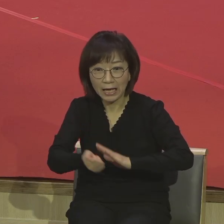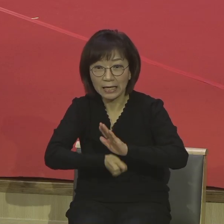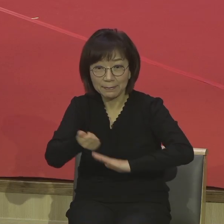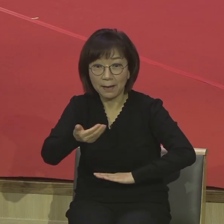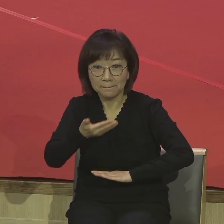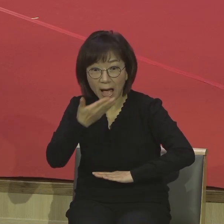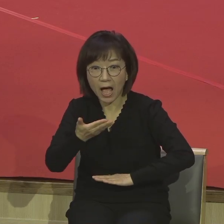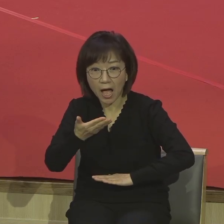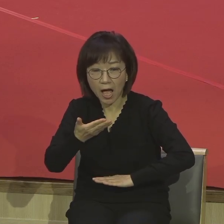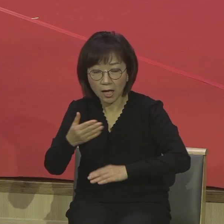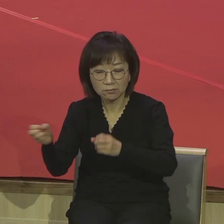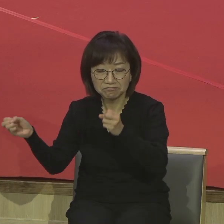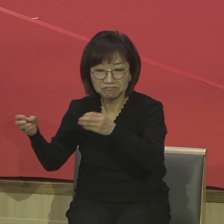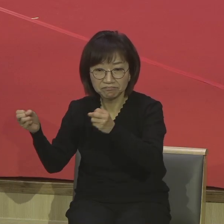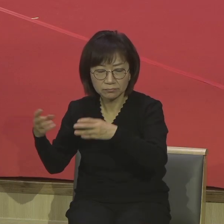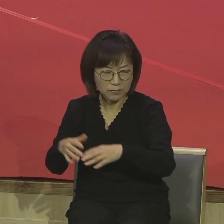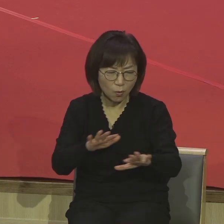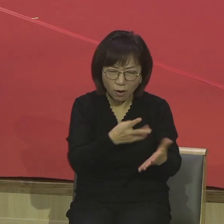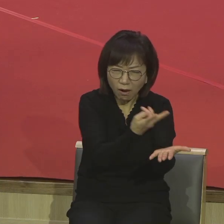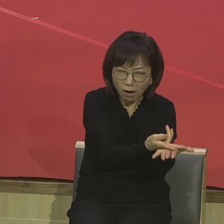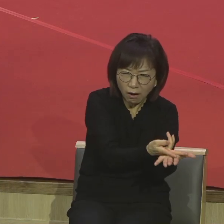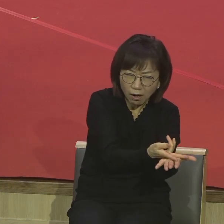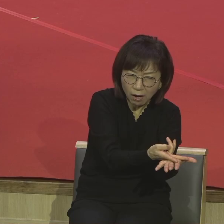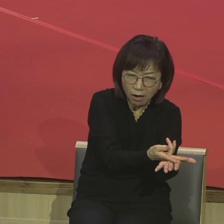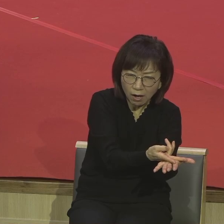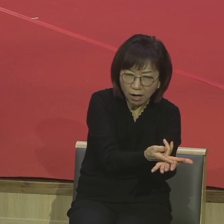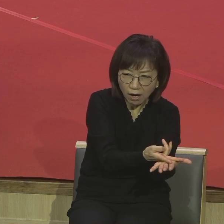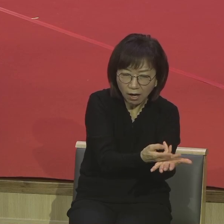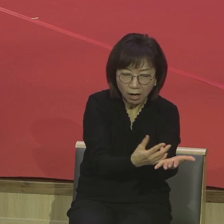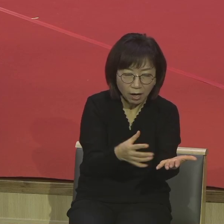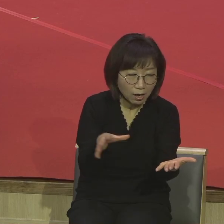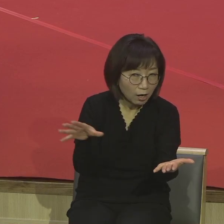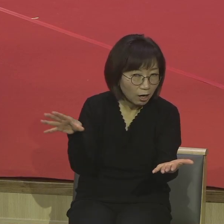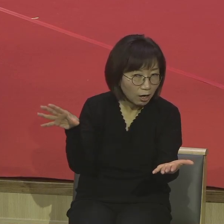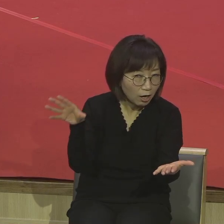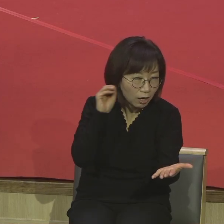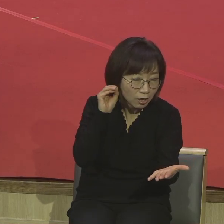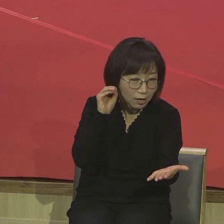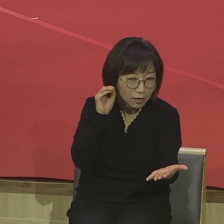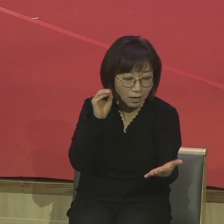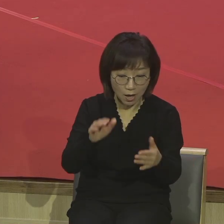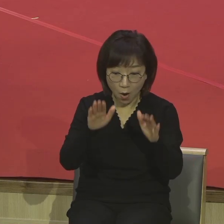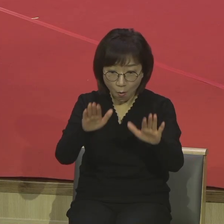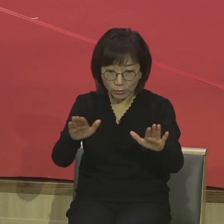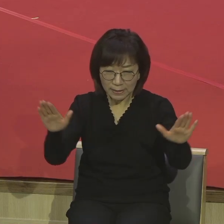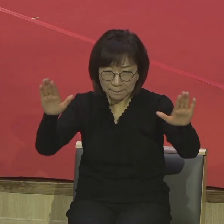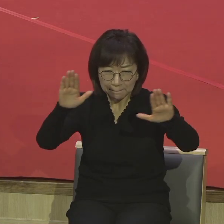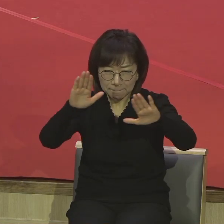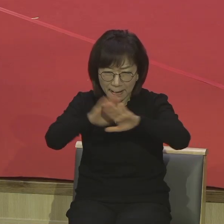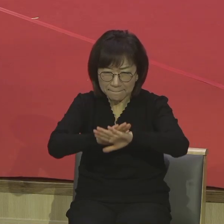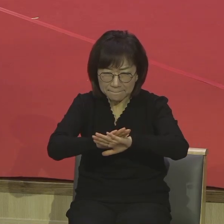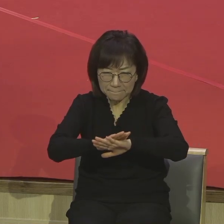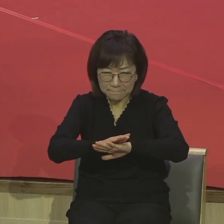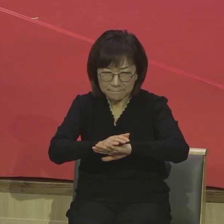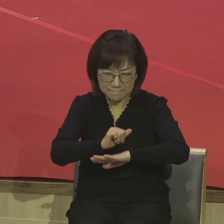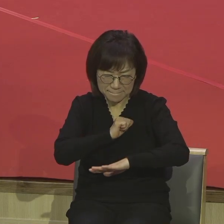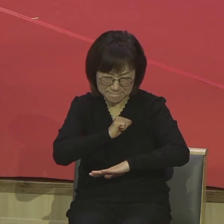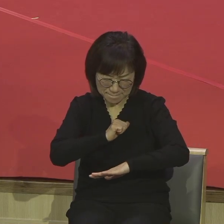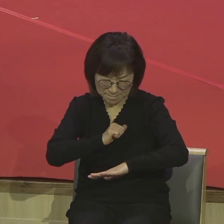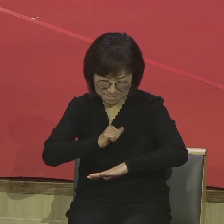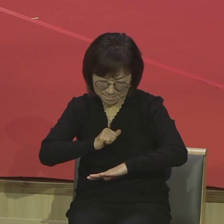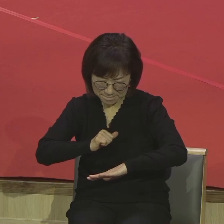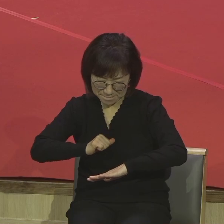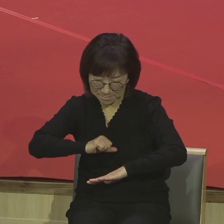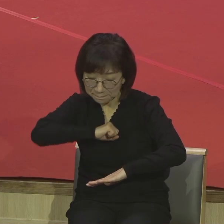중상을 당한 이 병사가 어렴풋이 들었어요. 오늘 밤만 지나면 희망이 있어. 그 말을